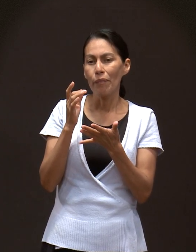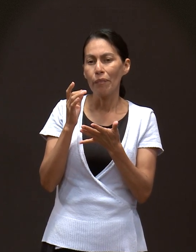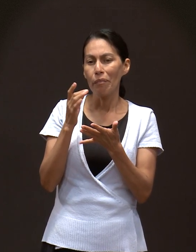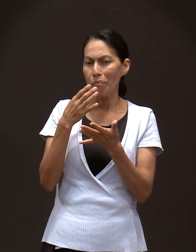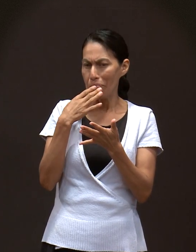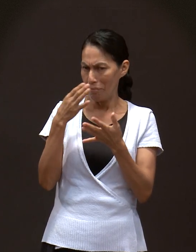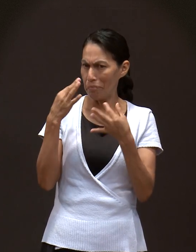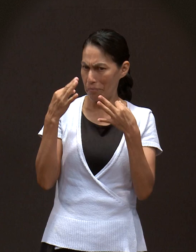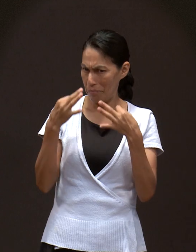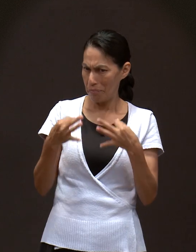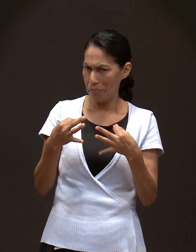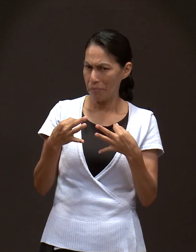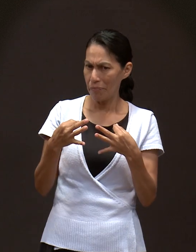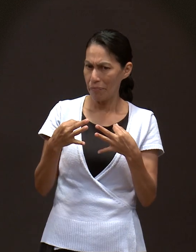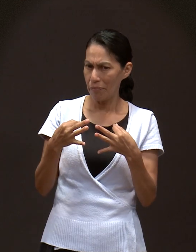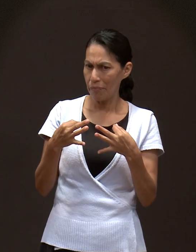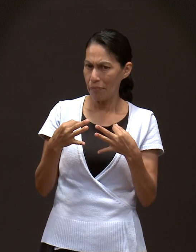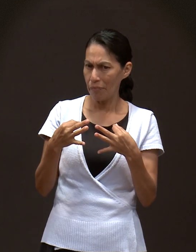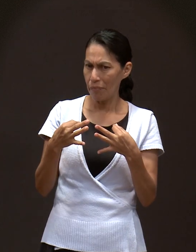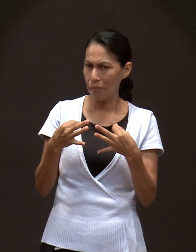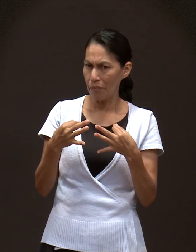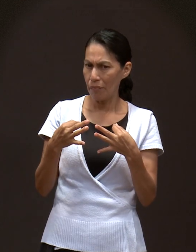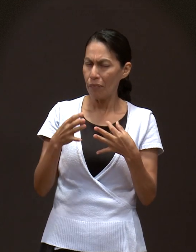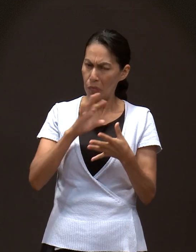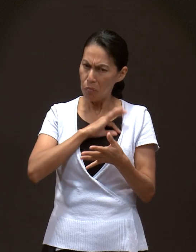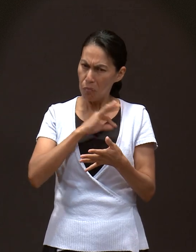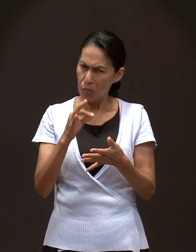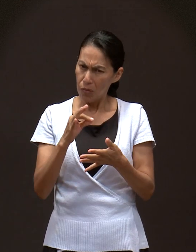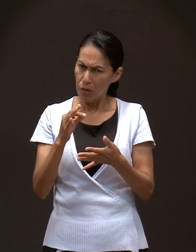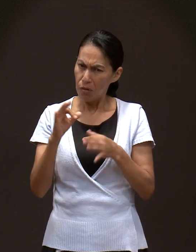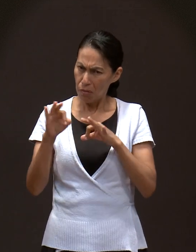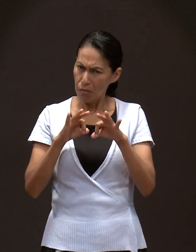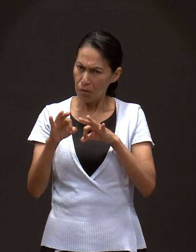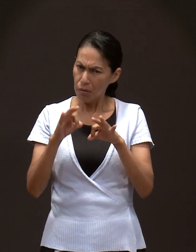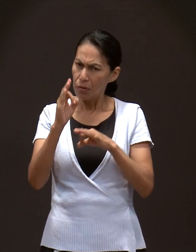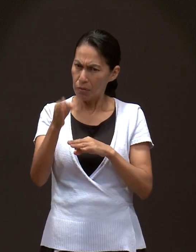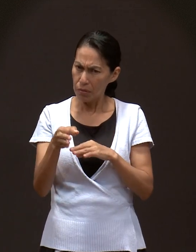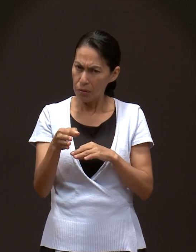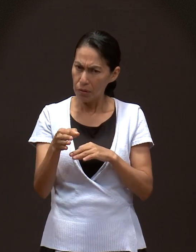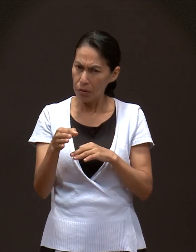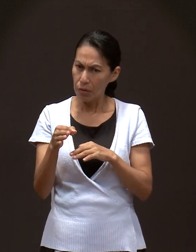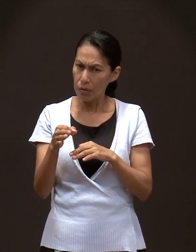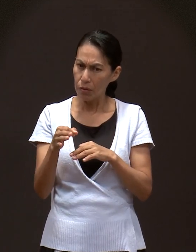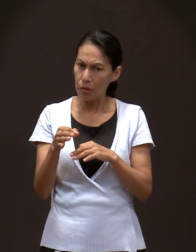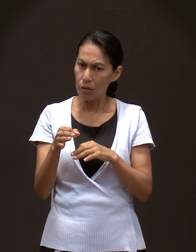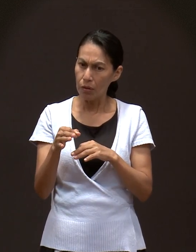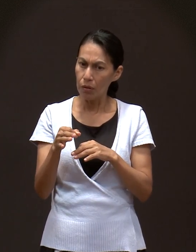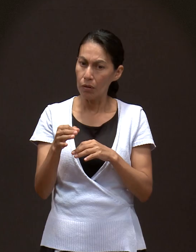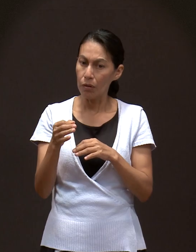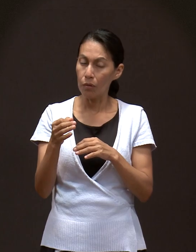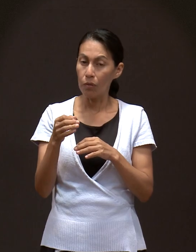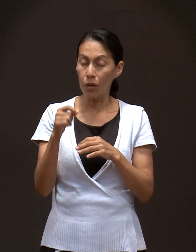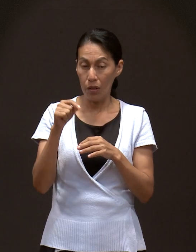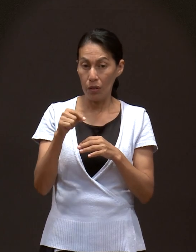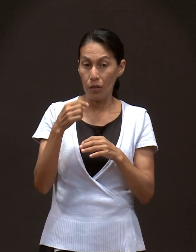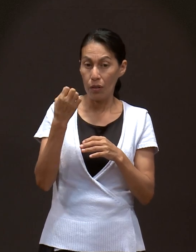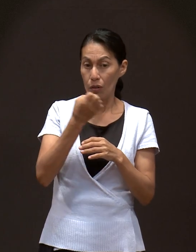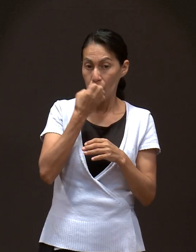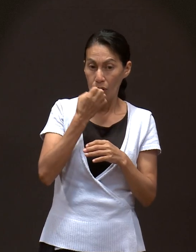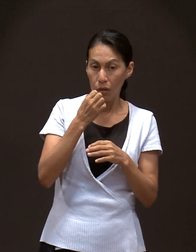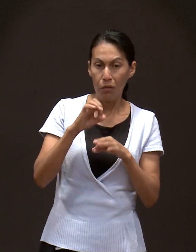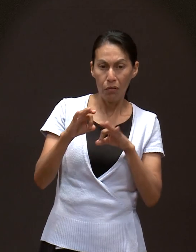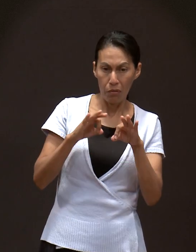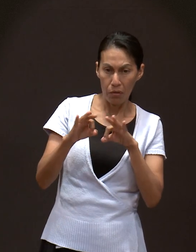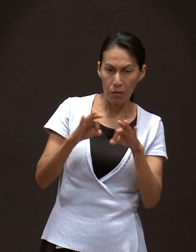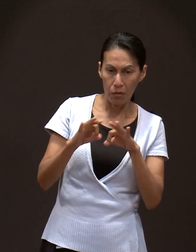por así decirlo, correcta, o que la única que estaba en las condiciones de tener el trabajo, porque está inscrita en la Facultad de Teología.